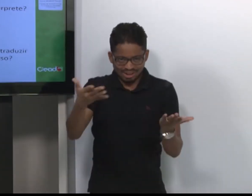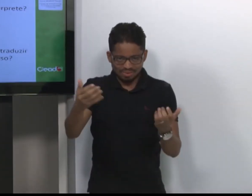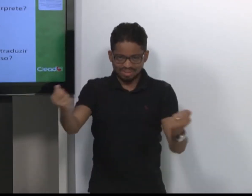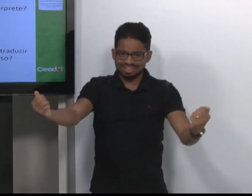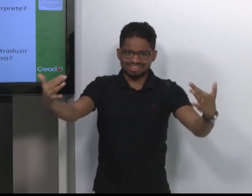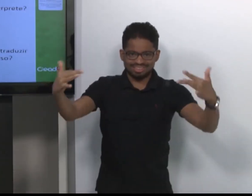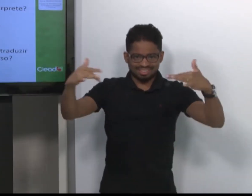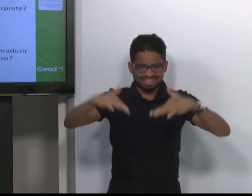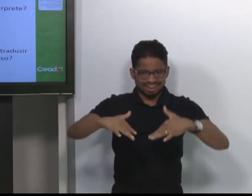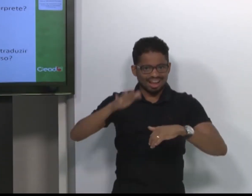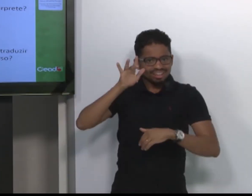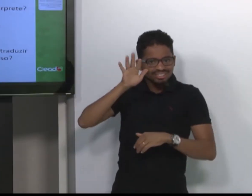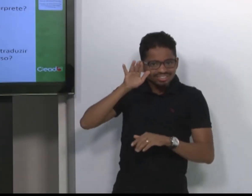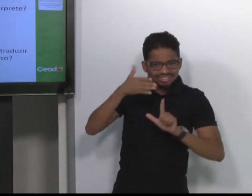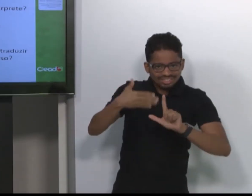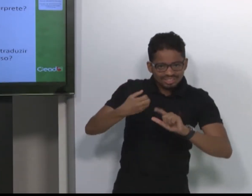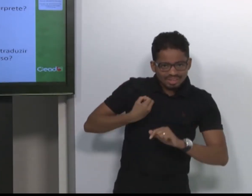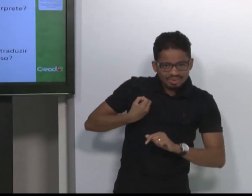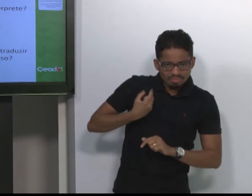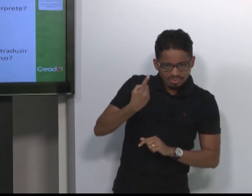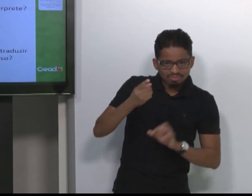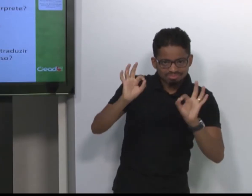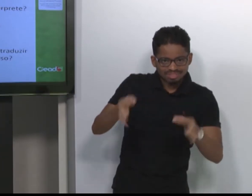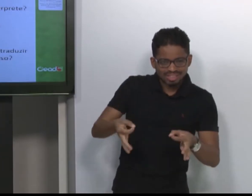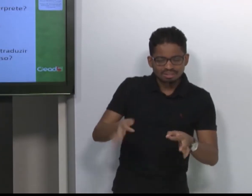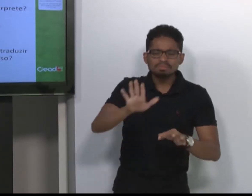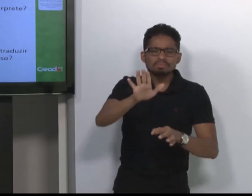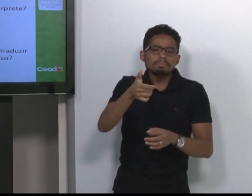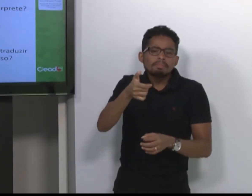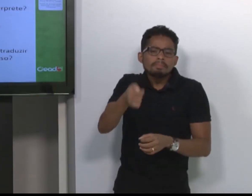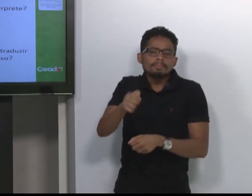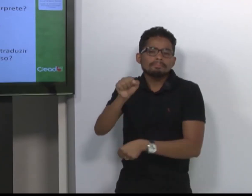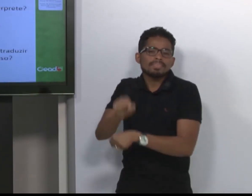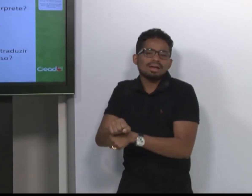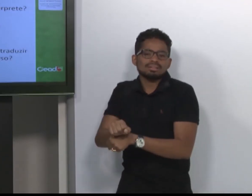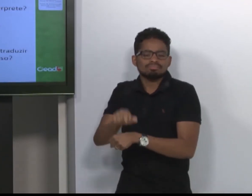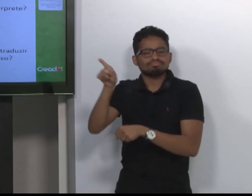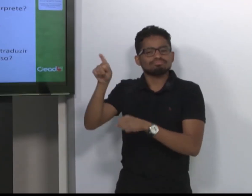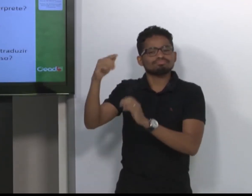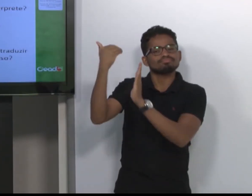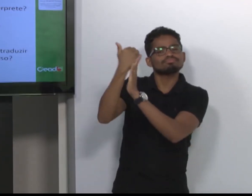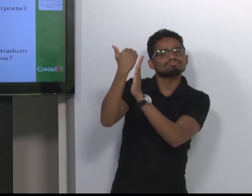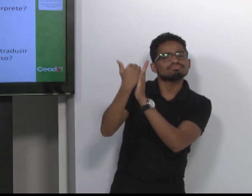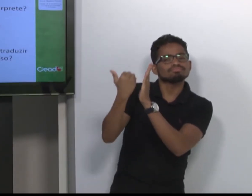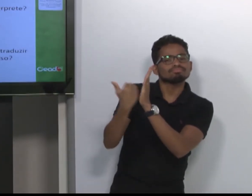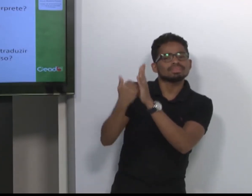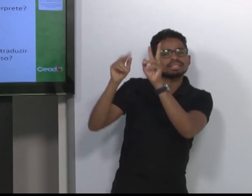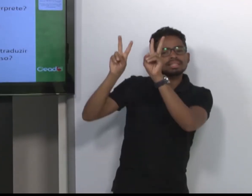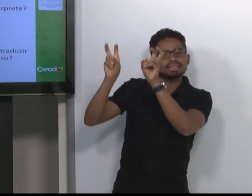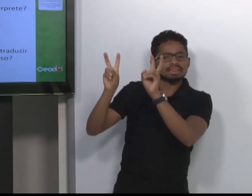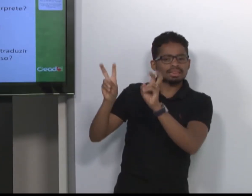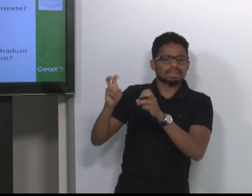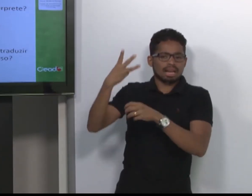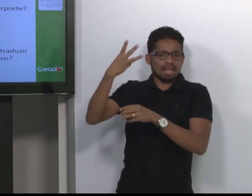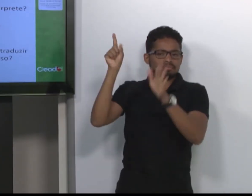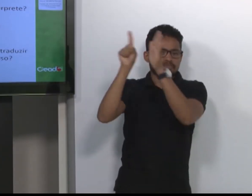opinião de vocês, nesse momento, nessa nossa aula, vocês vão parar a aula, vão discutir sobre essas 3